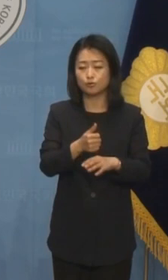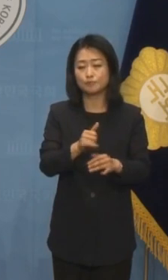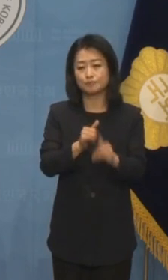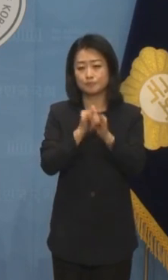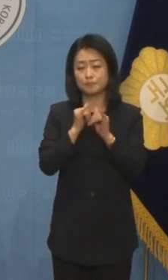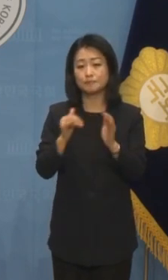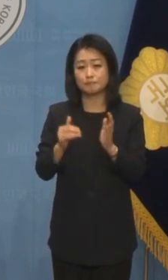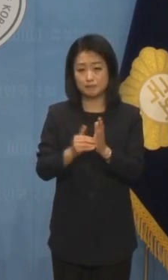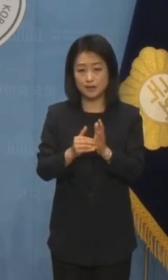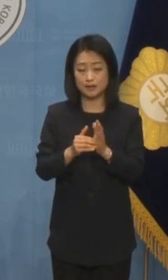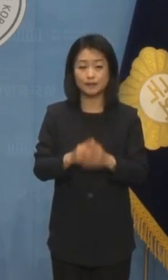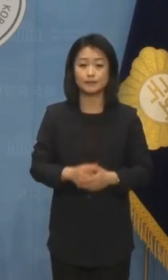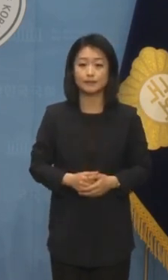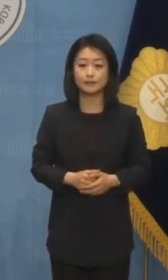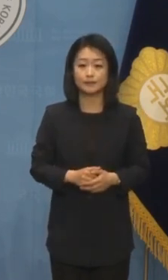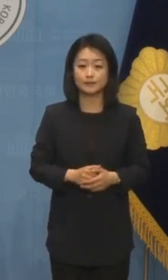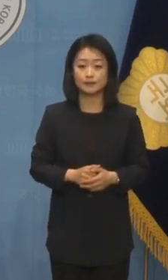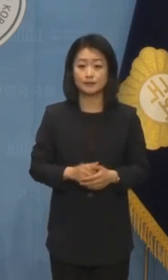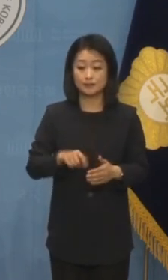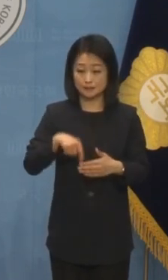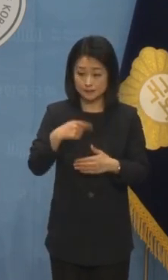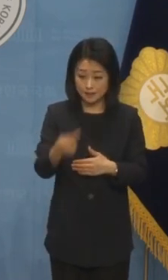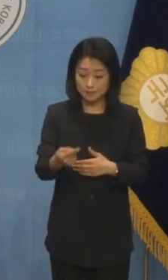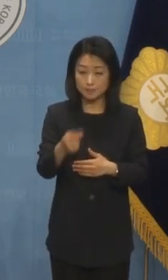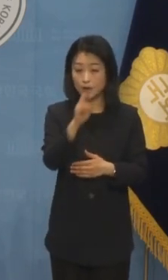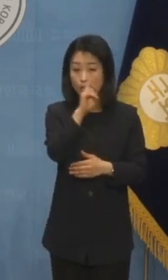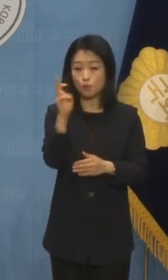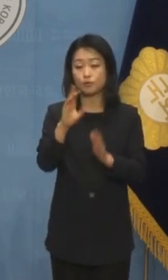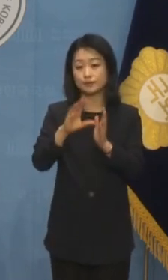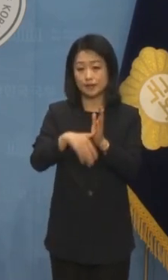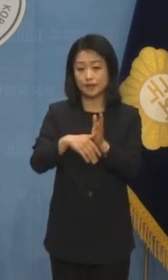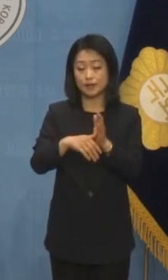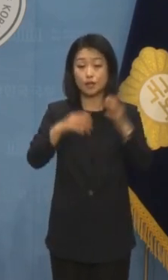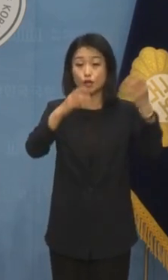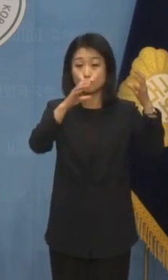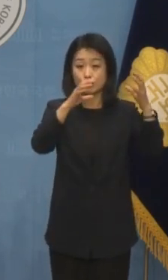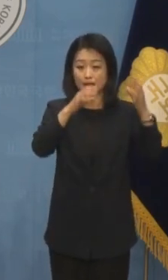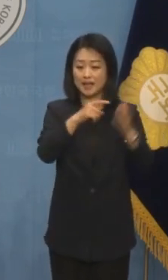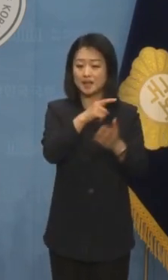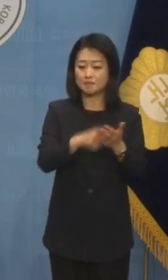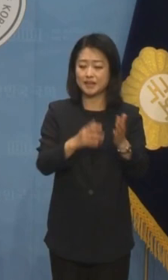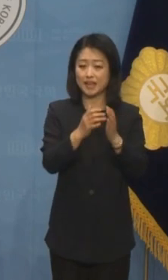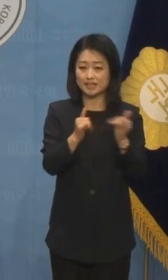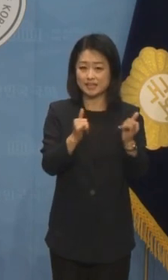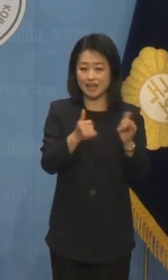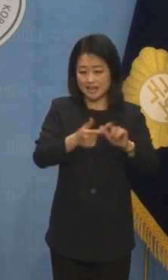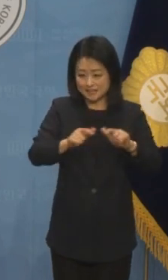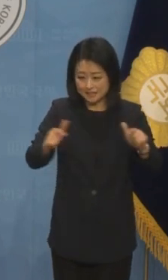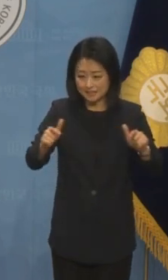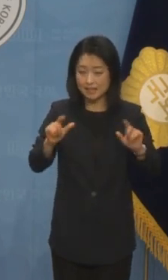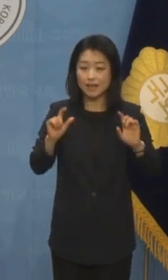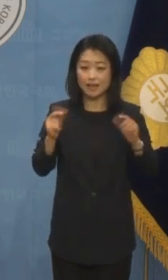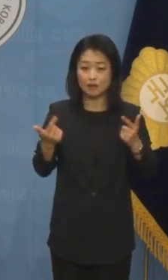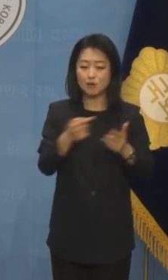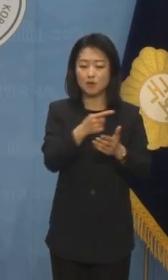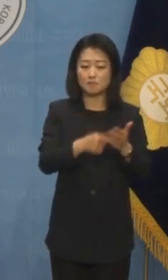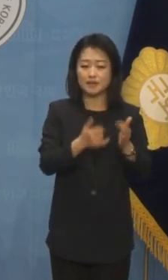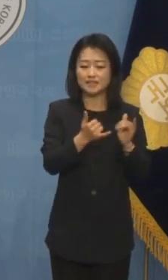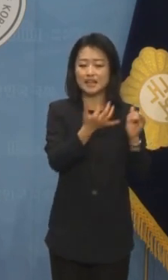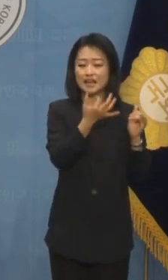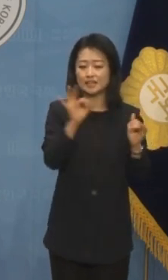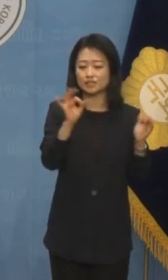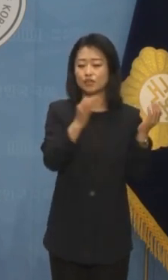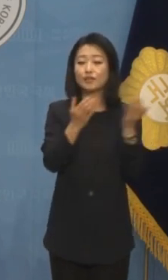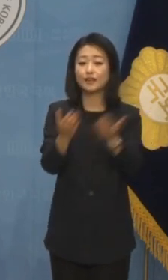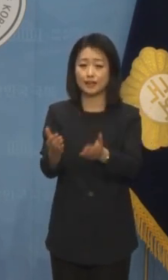떠났습니다. 피해자가 세상을 떠난 바로 그날 오후에 국가는 이분을 피해자 등이 아닌 피해자로 인정했다는 사실이